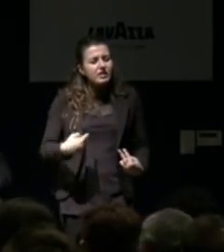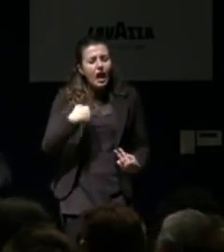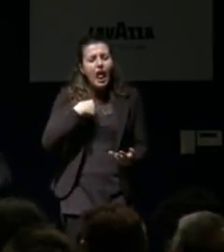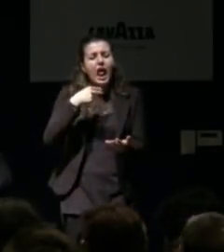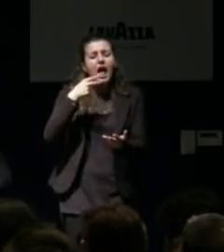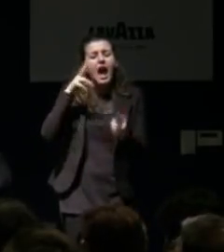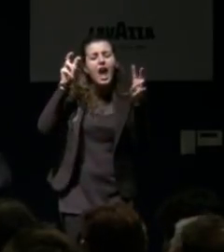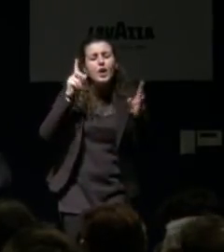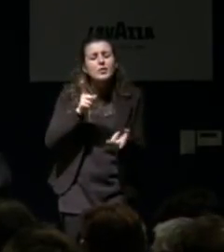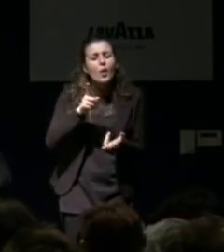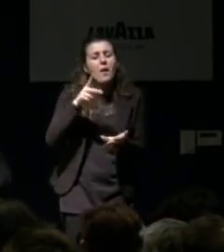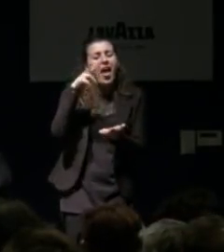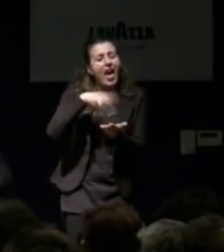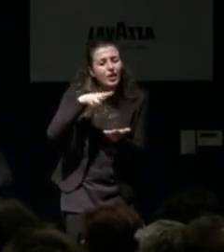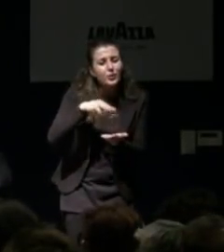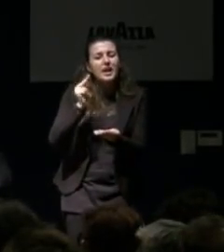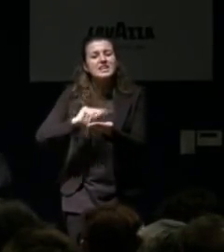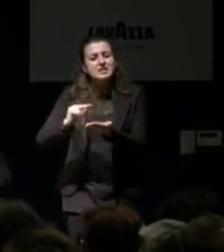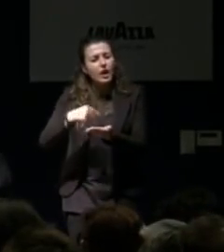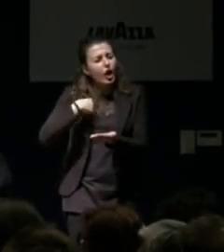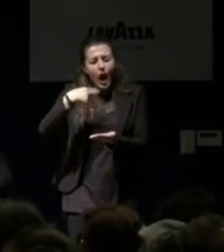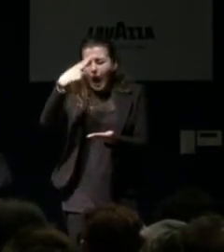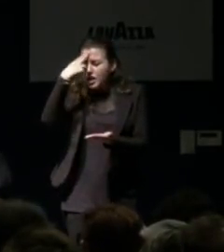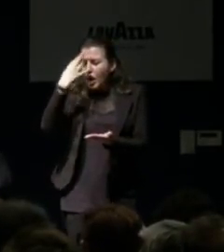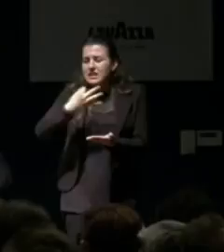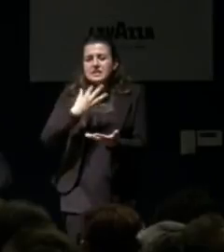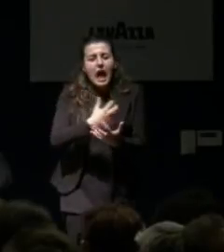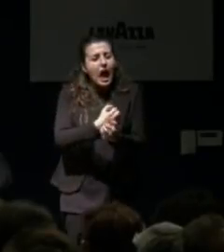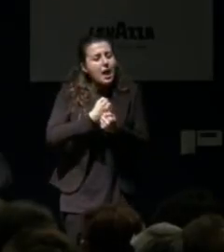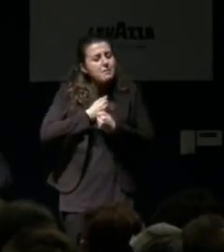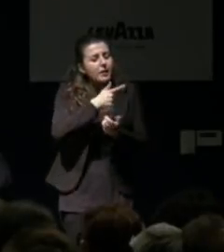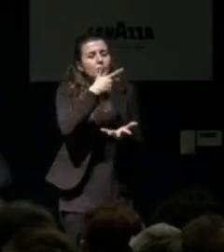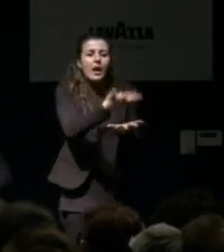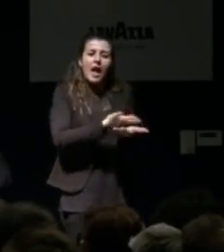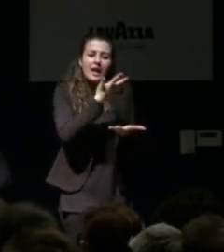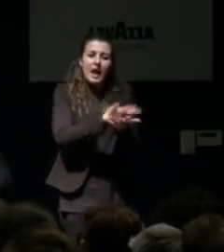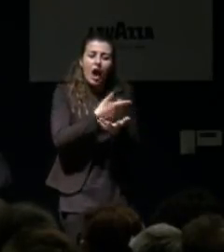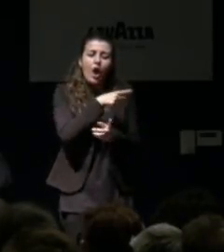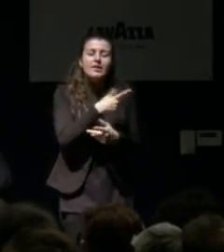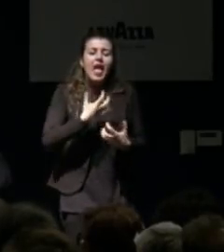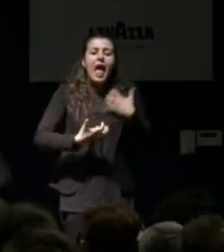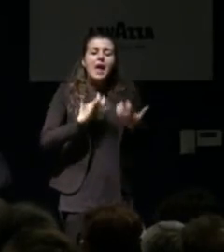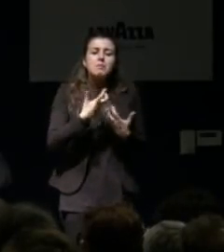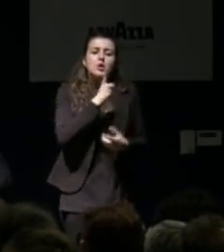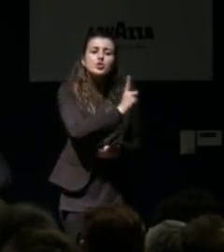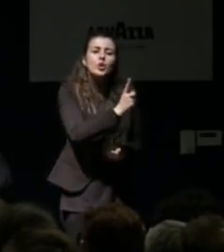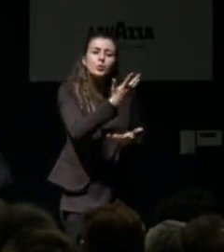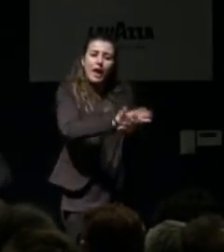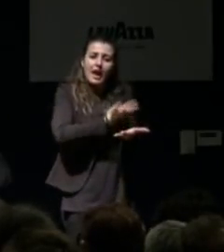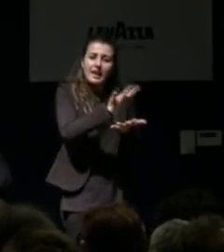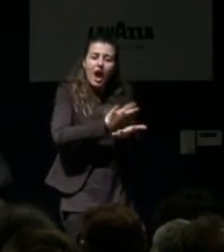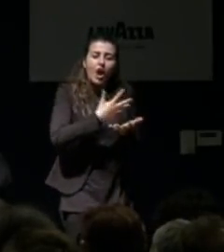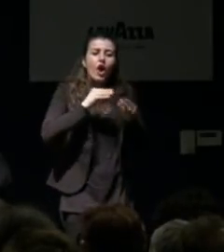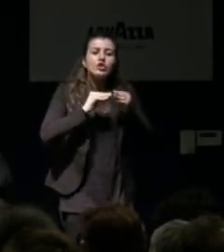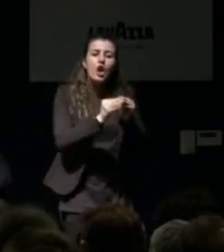scrittura ricorderò sempre le cose che mi hai detto raccontandoci delle emozioni che hai provato il grande coraggio che hai dimostrato